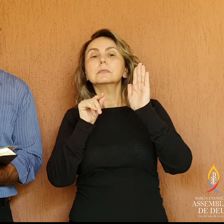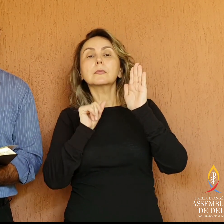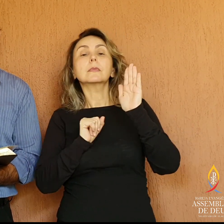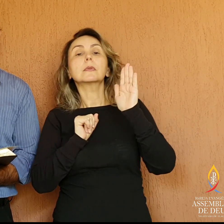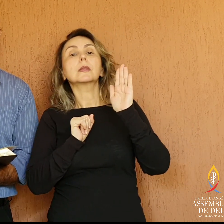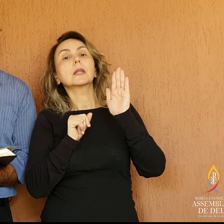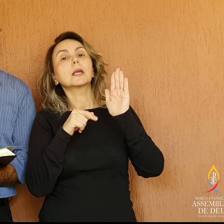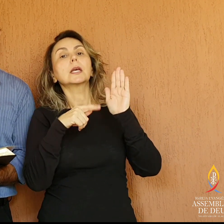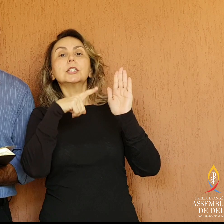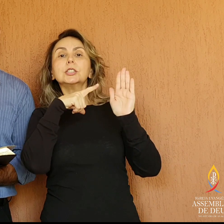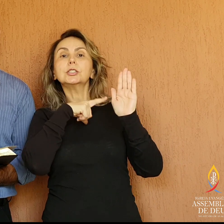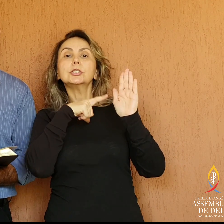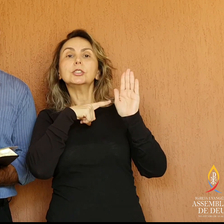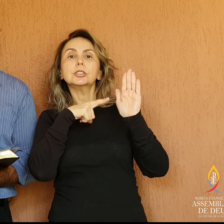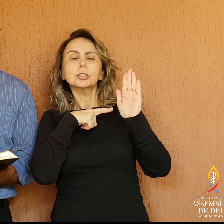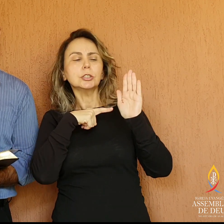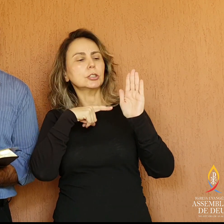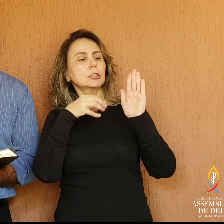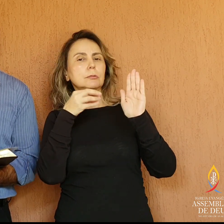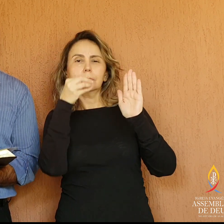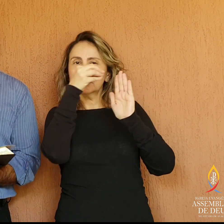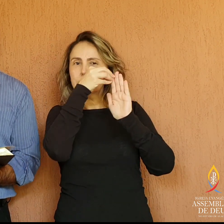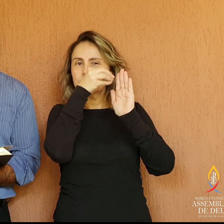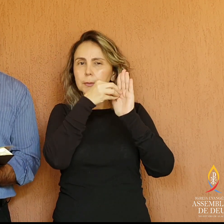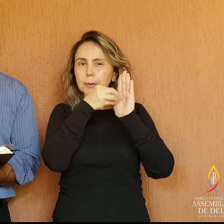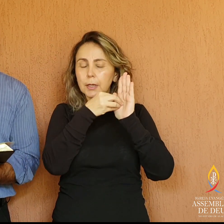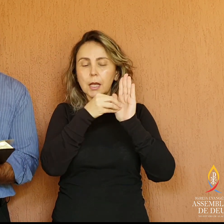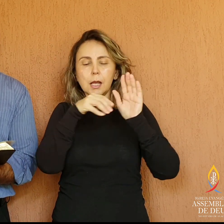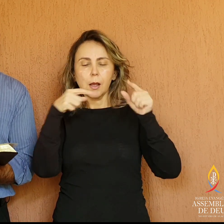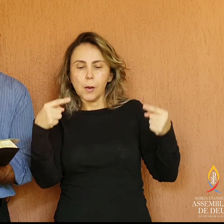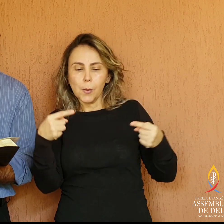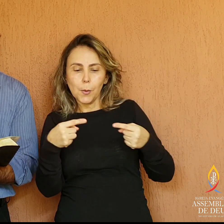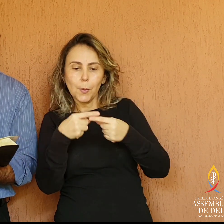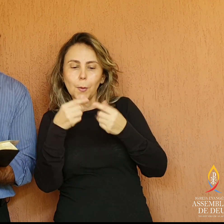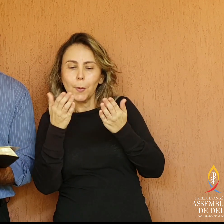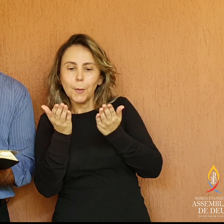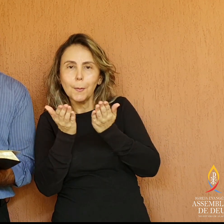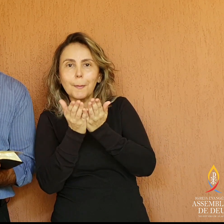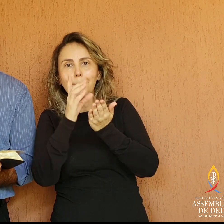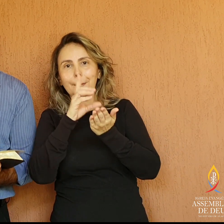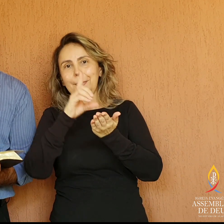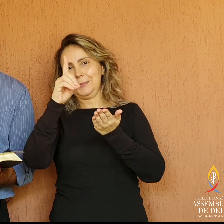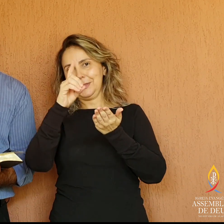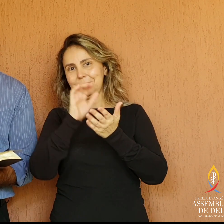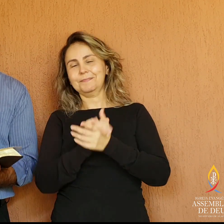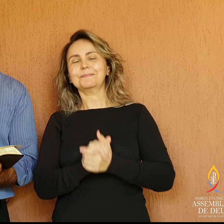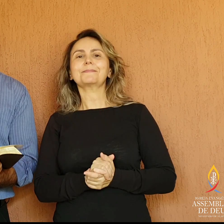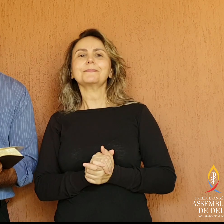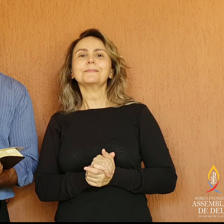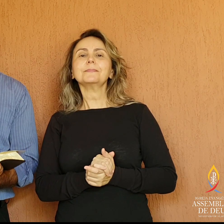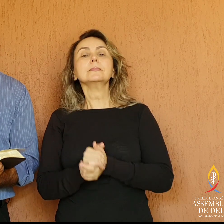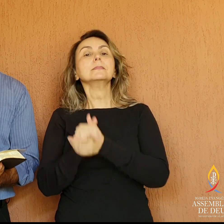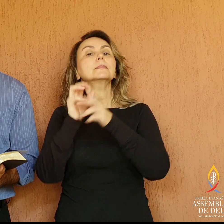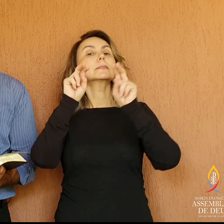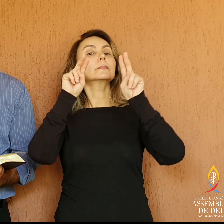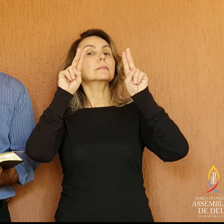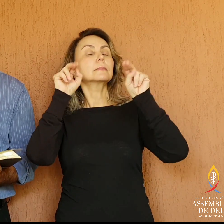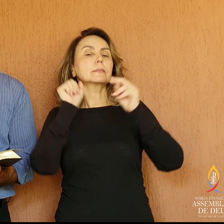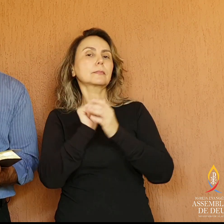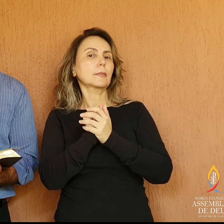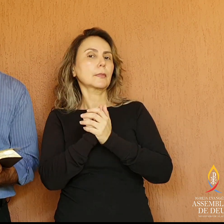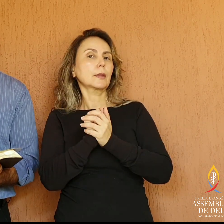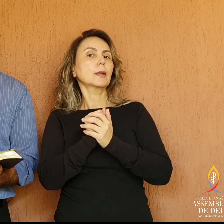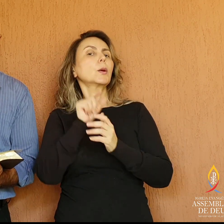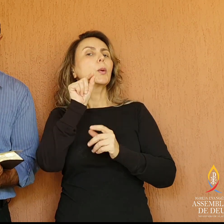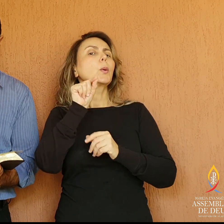realmente continha e contém na Bíblia, certo? Na Bíblia Sagrada. E o nosso tema é o que é crer.